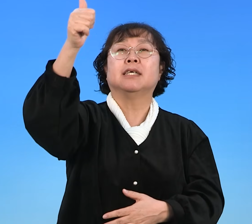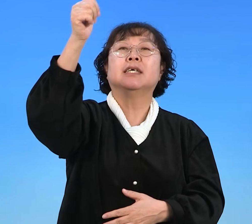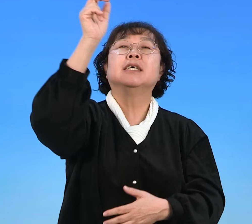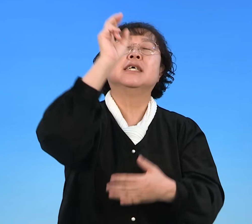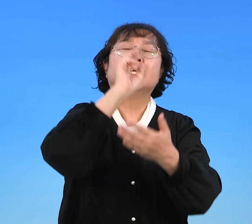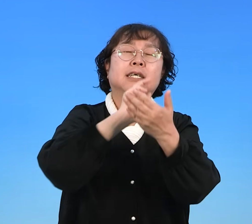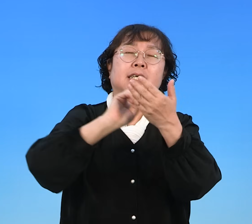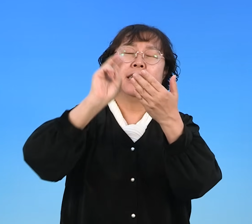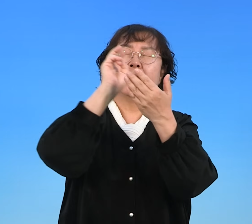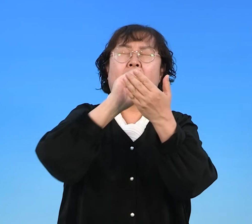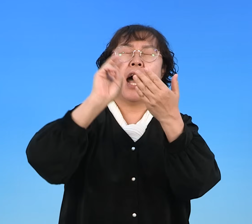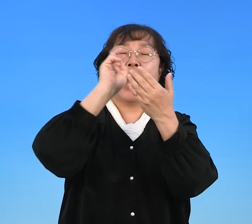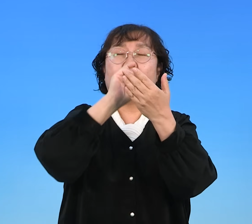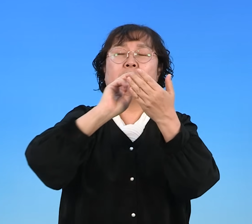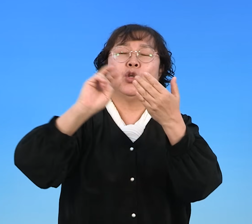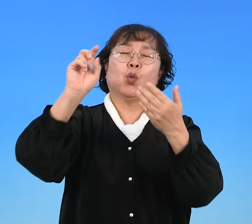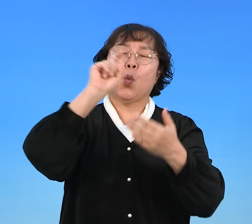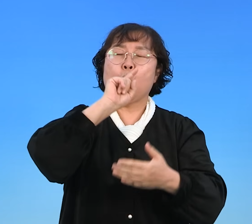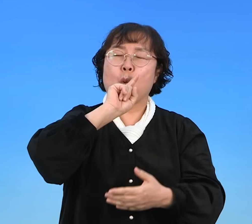찬송할지어다.